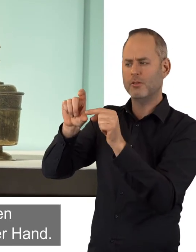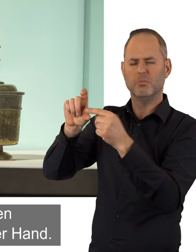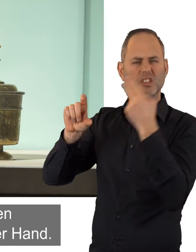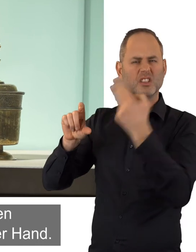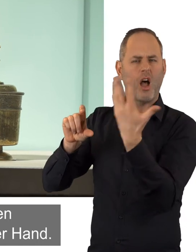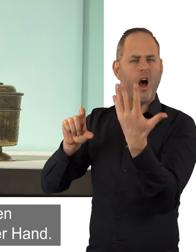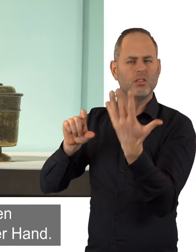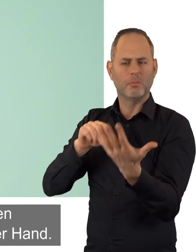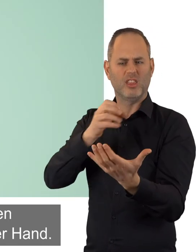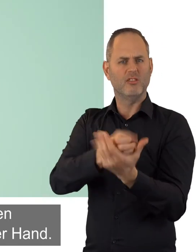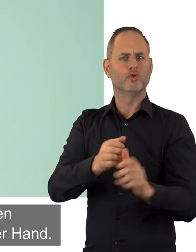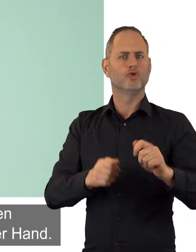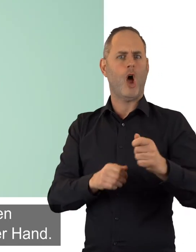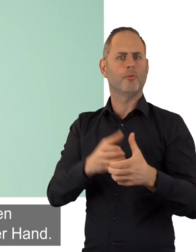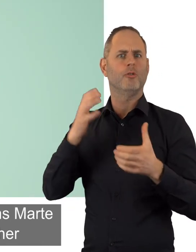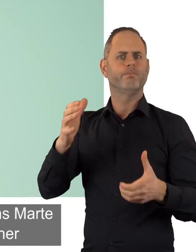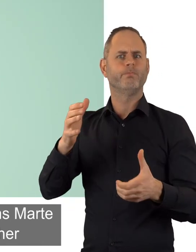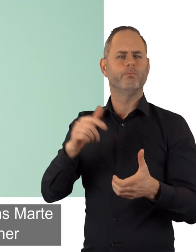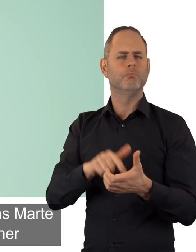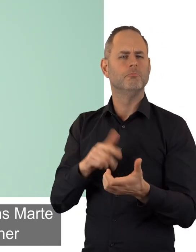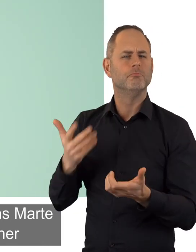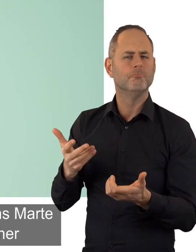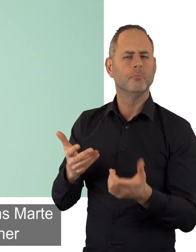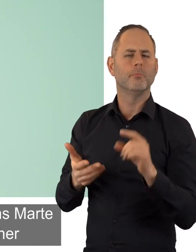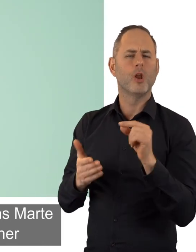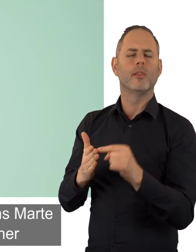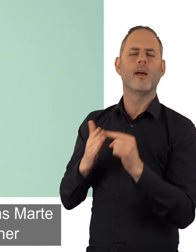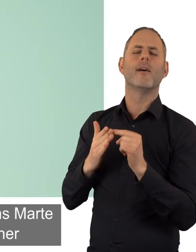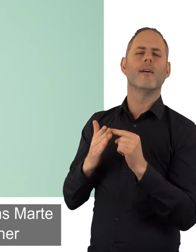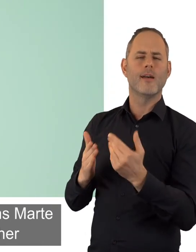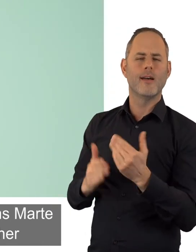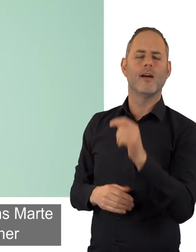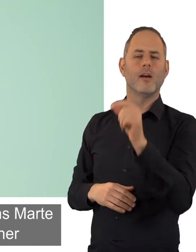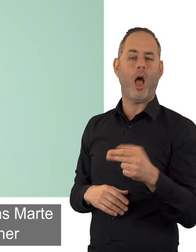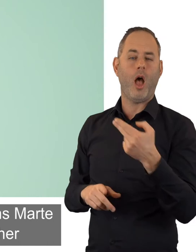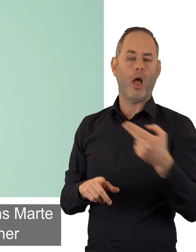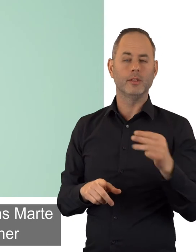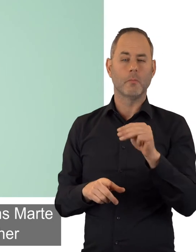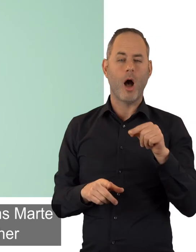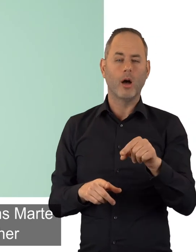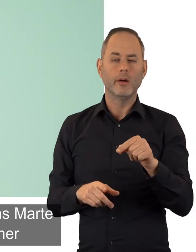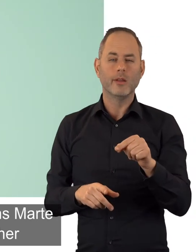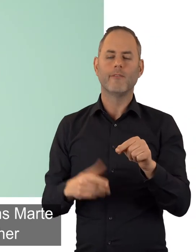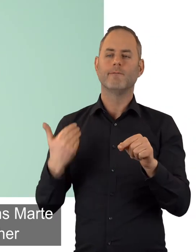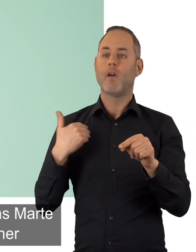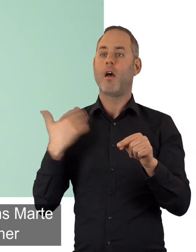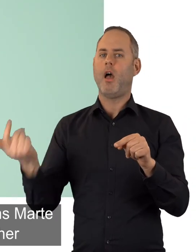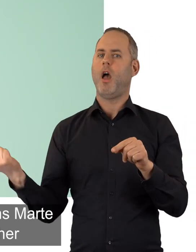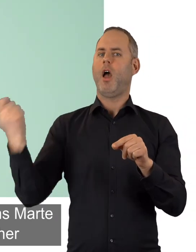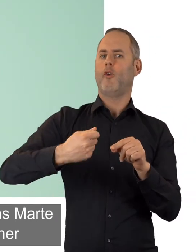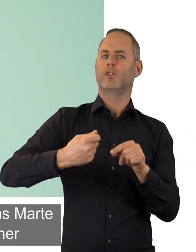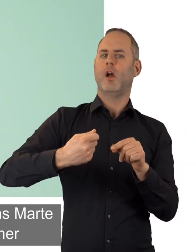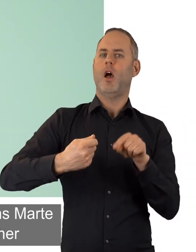großen Schraube in der Hand. Und das deutet darauf hin, dass Hans Marte den